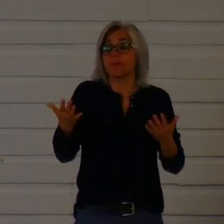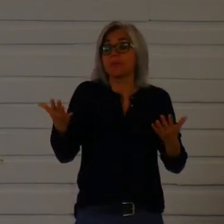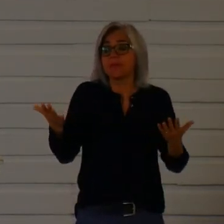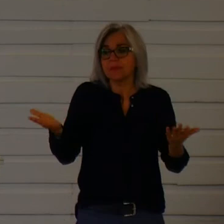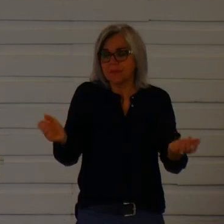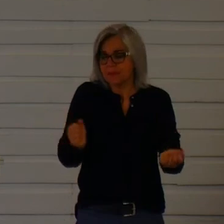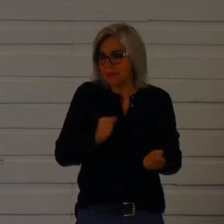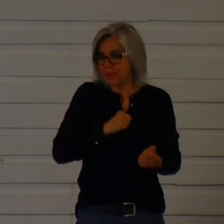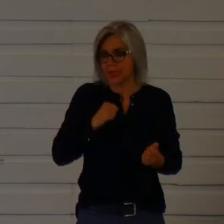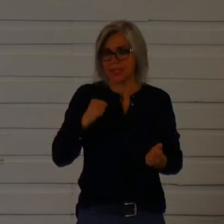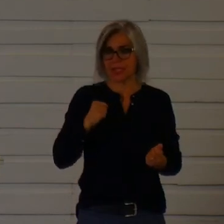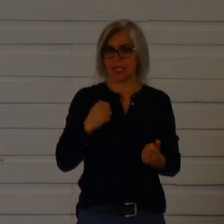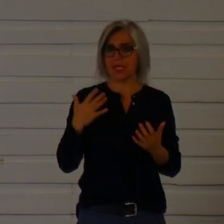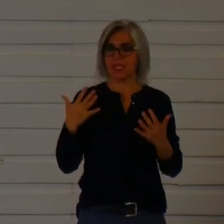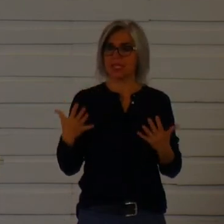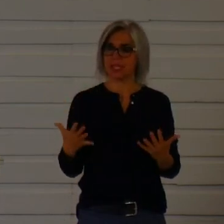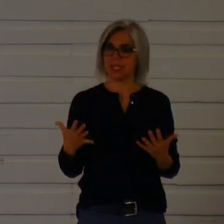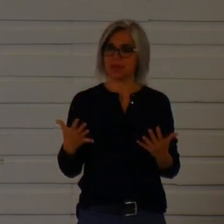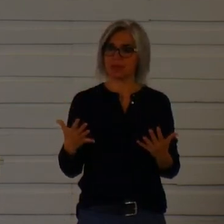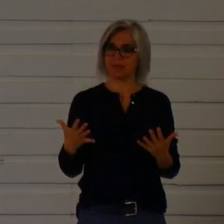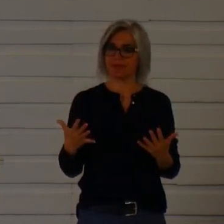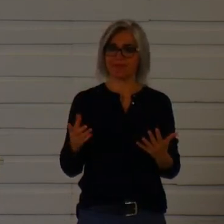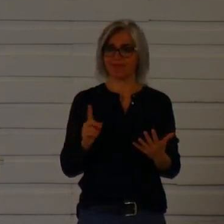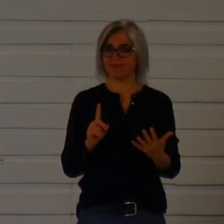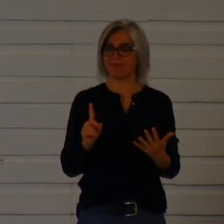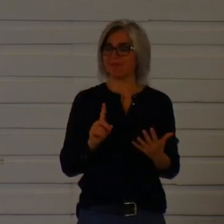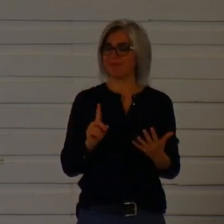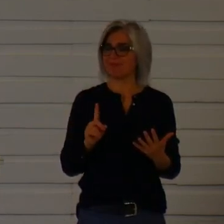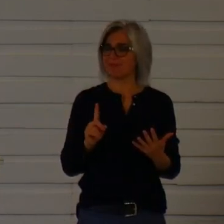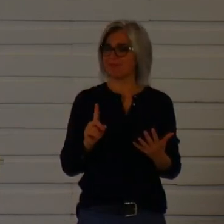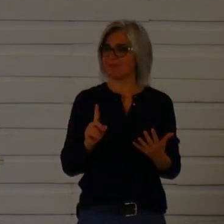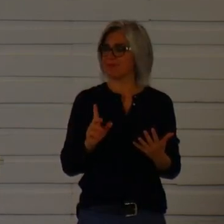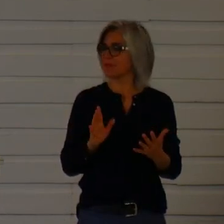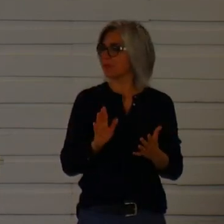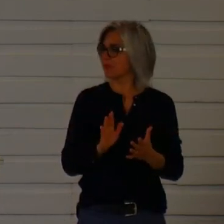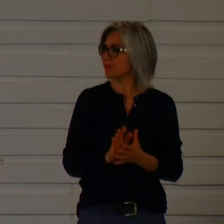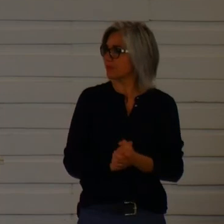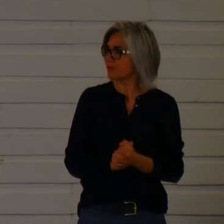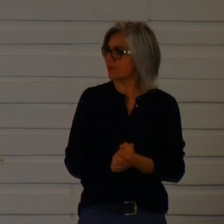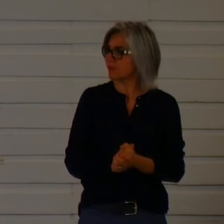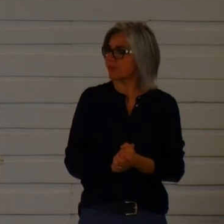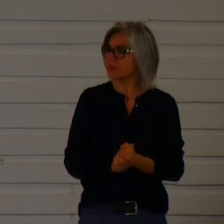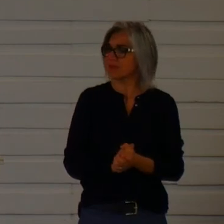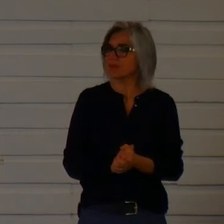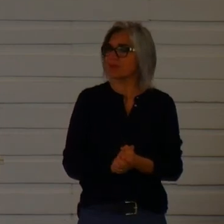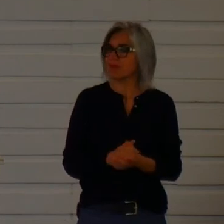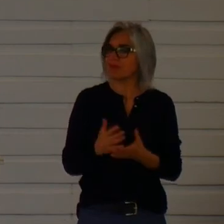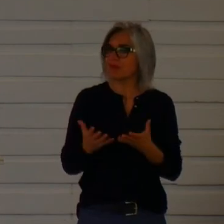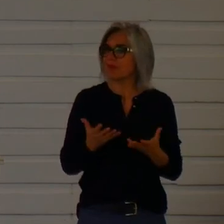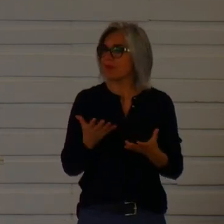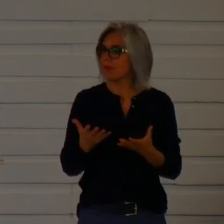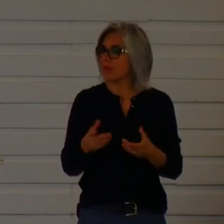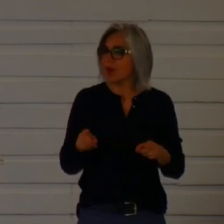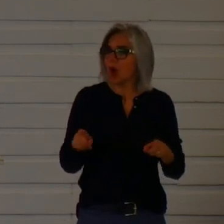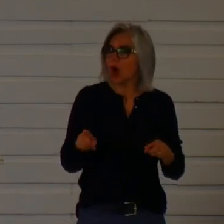sono mentalmente libere, cioè qui soltanto come hanno avuto un lavaggio del cervello, ecco, questo è il termine